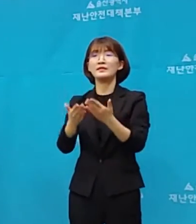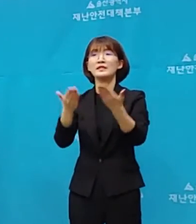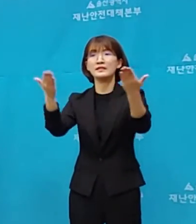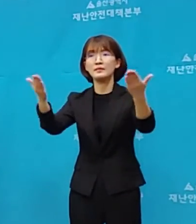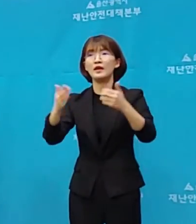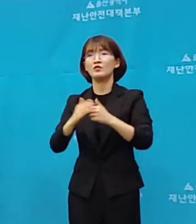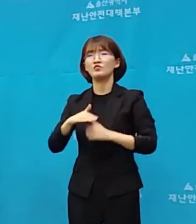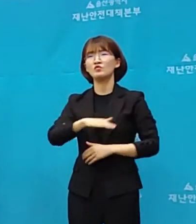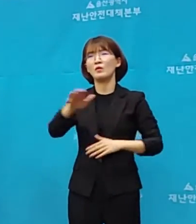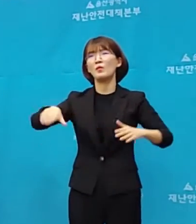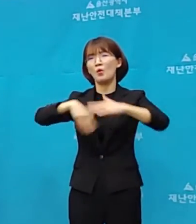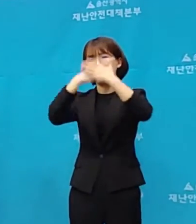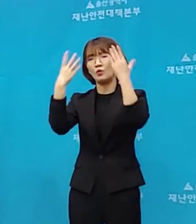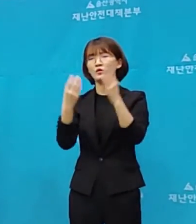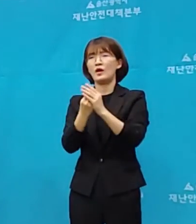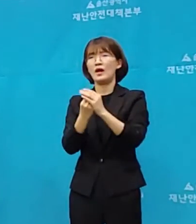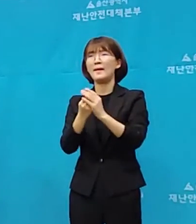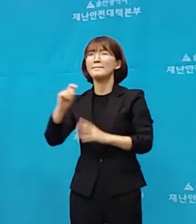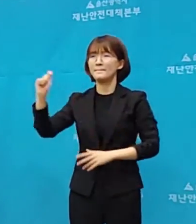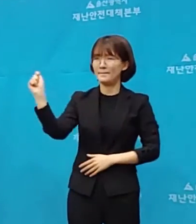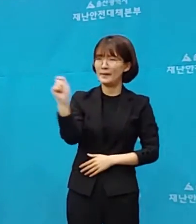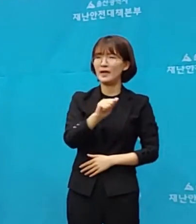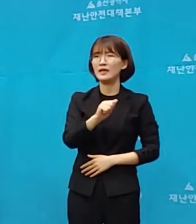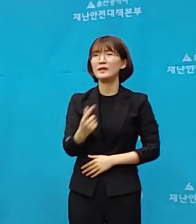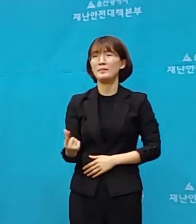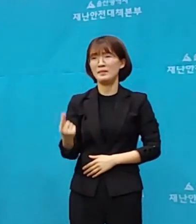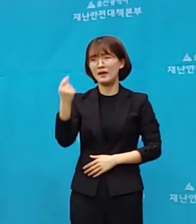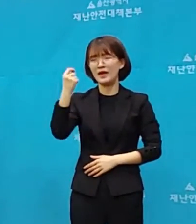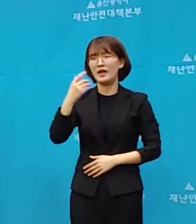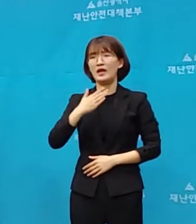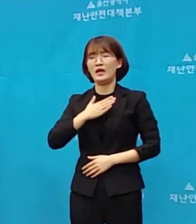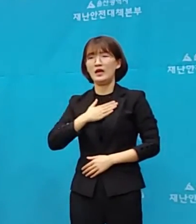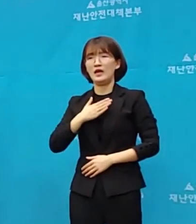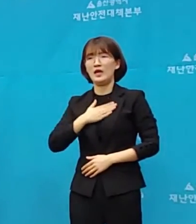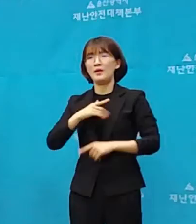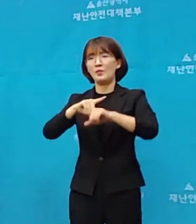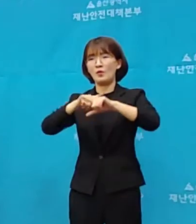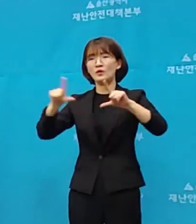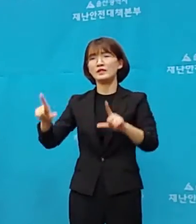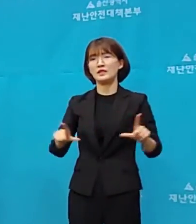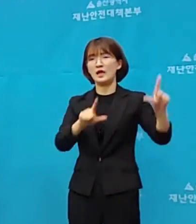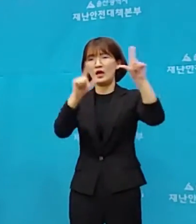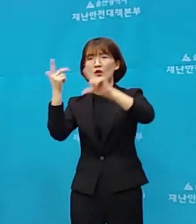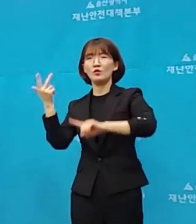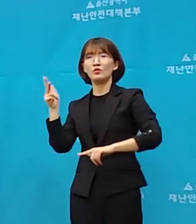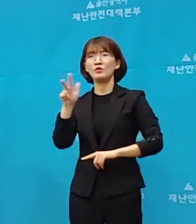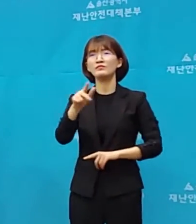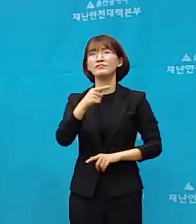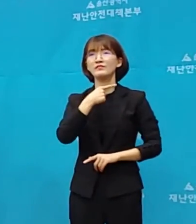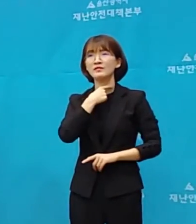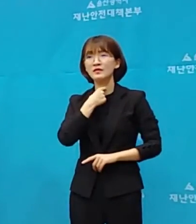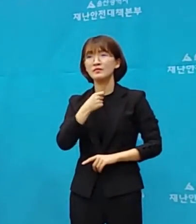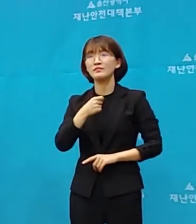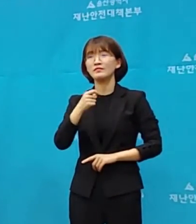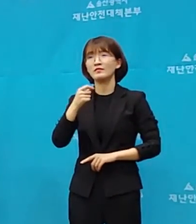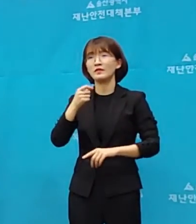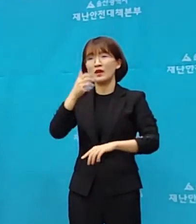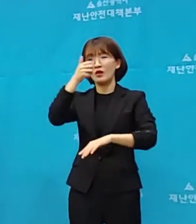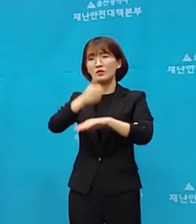우리 모두가 하루빨리 일상으로 돌아가는 제1의 핵심은 시민